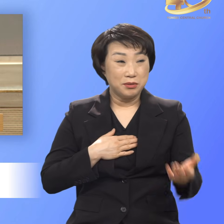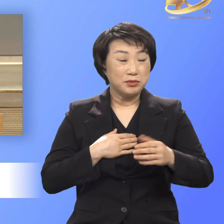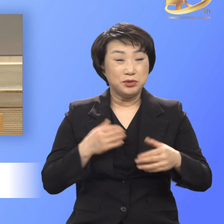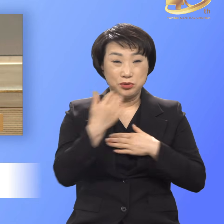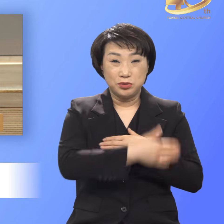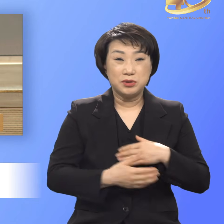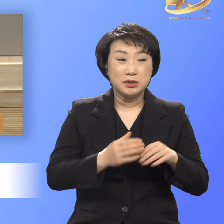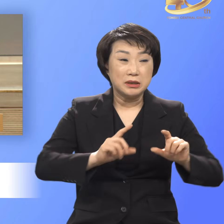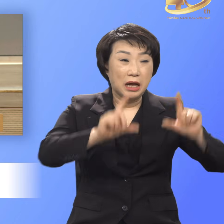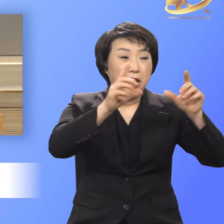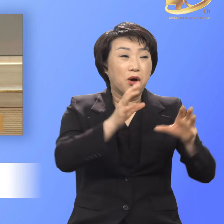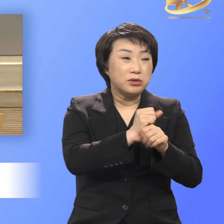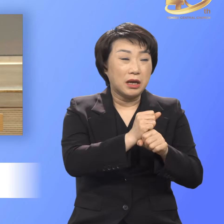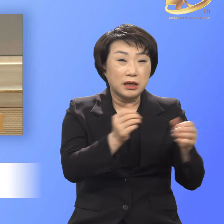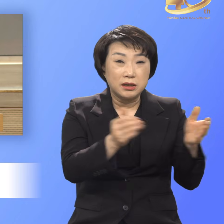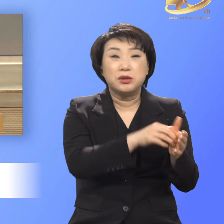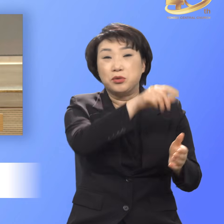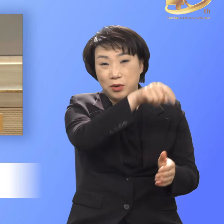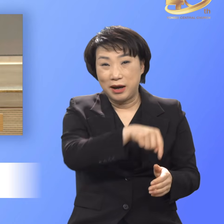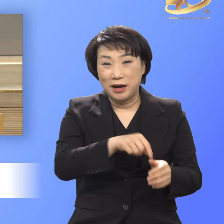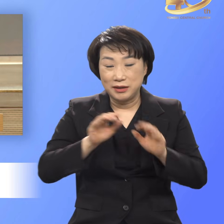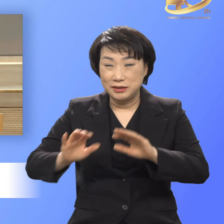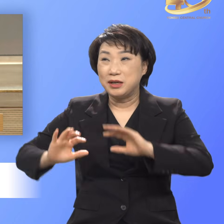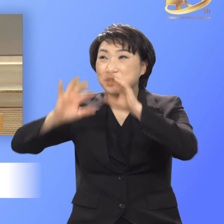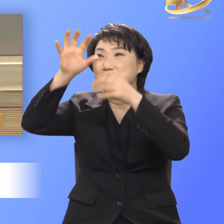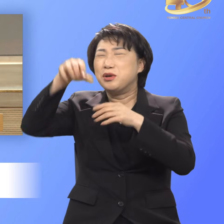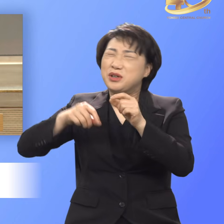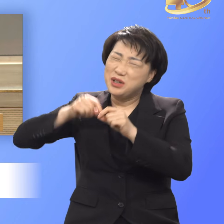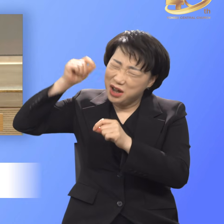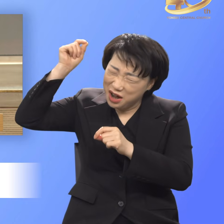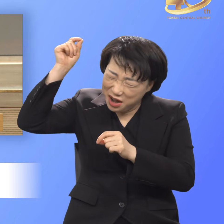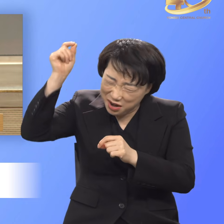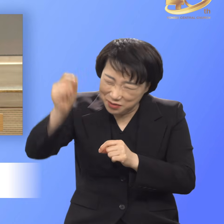와. 그러나 천국은 영원해.